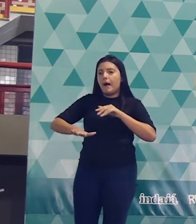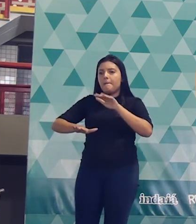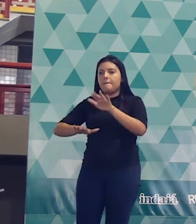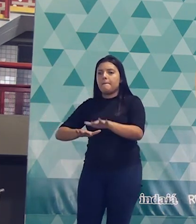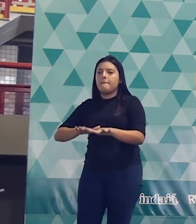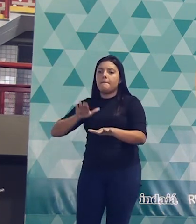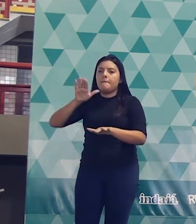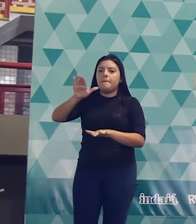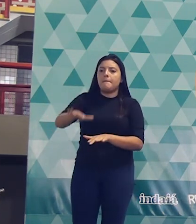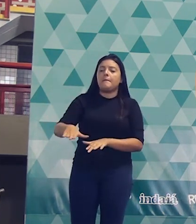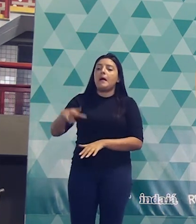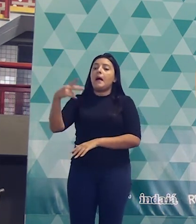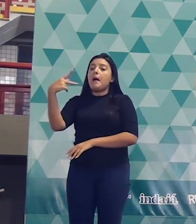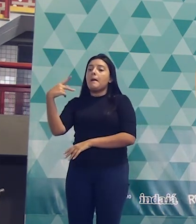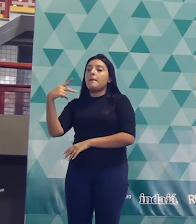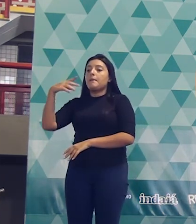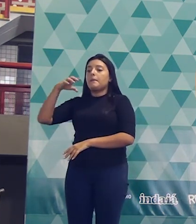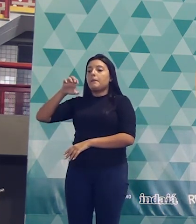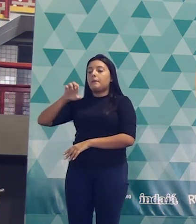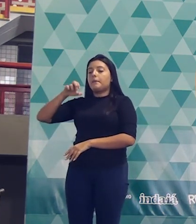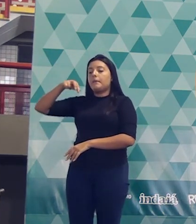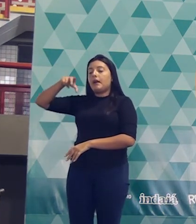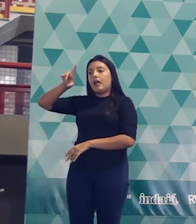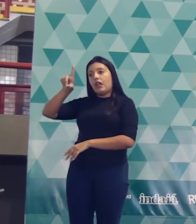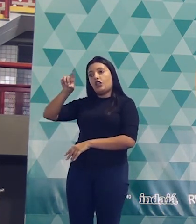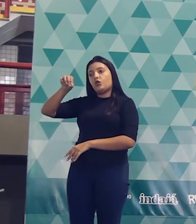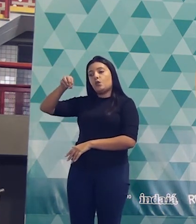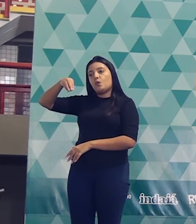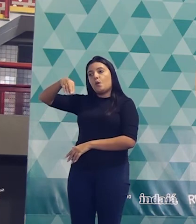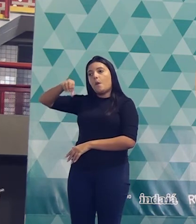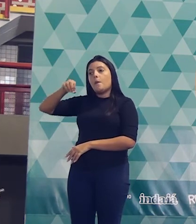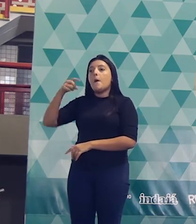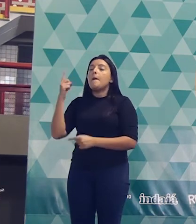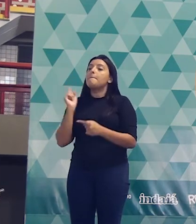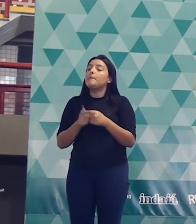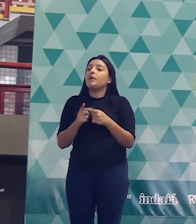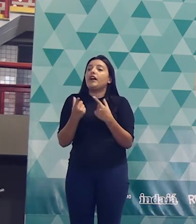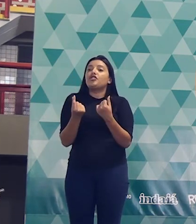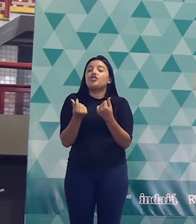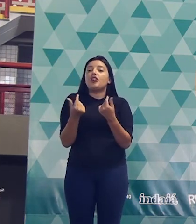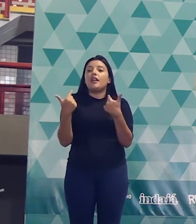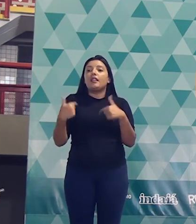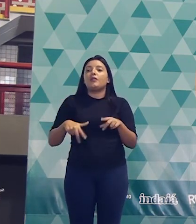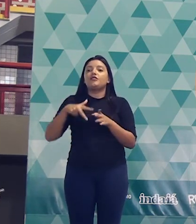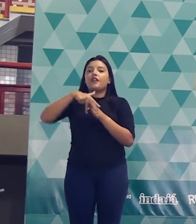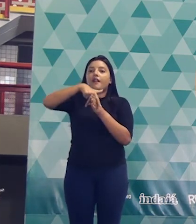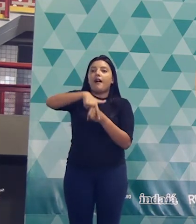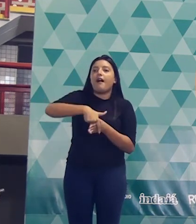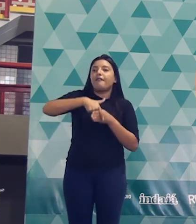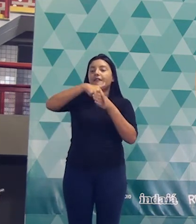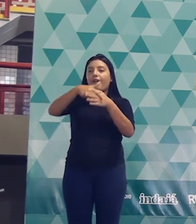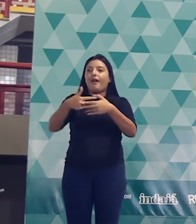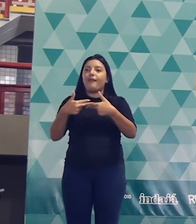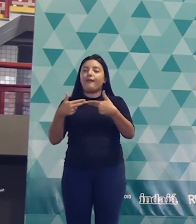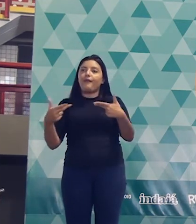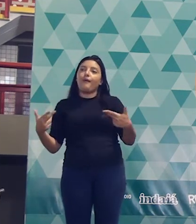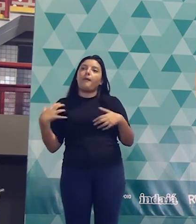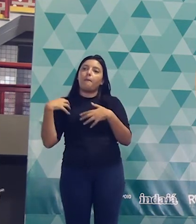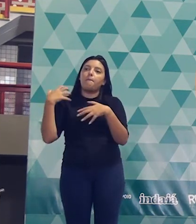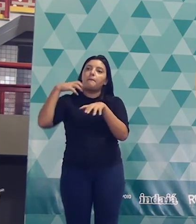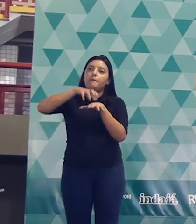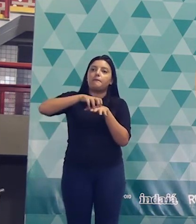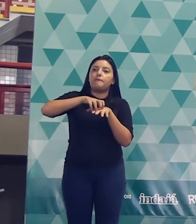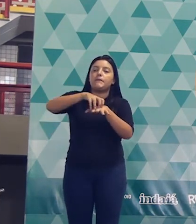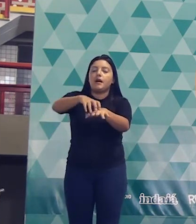os pedones, pobres, porque não tinham dinheiro nem para um cavalo, para uma charrete, para uma carruagem. Com o tempo,